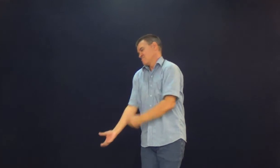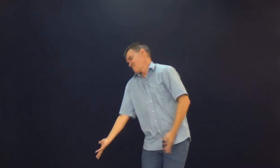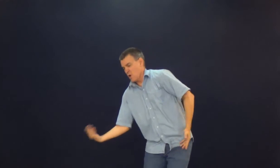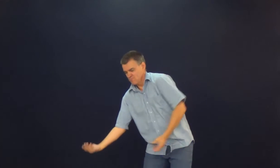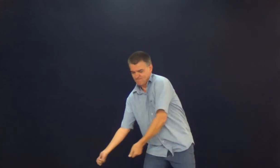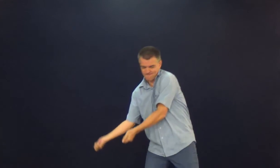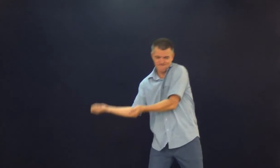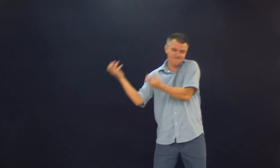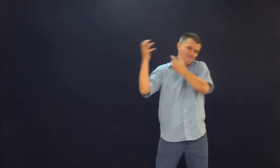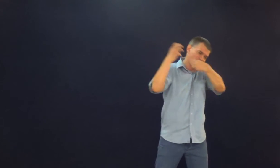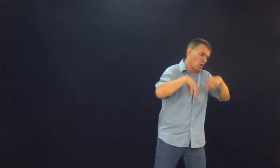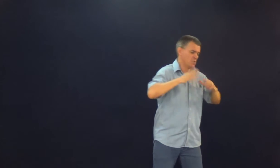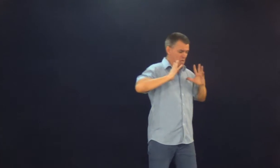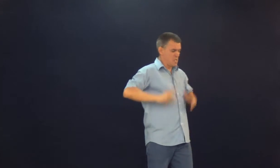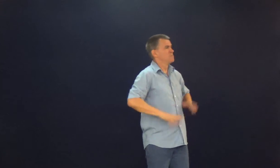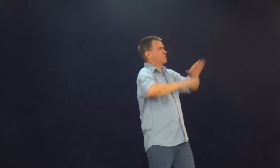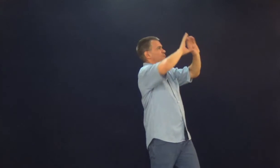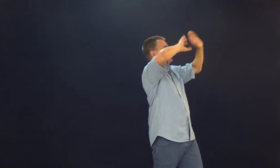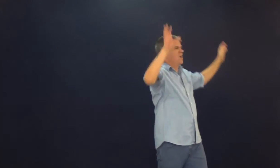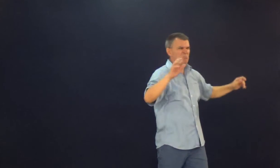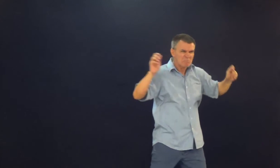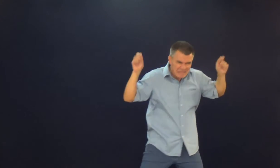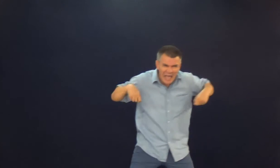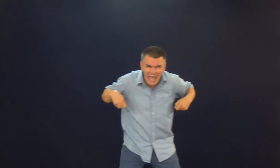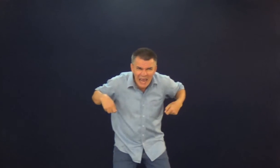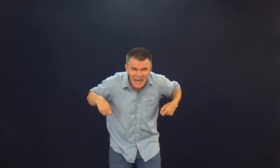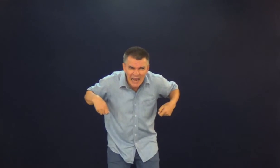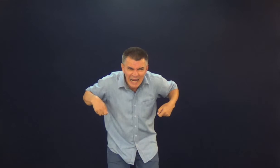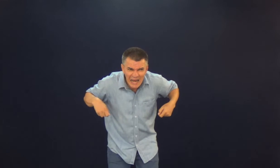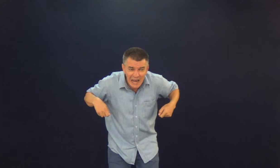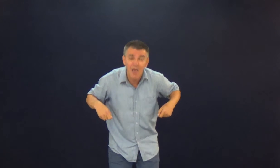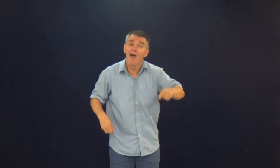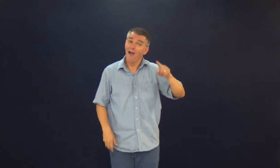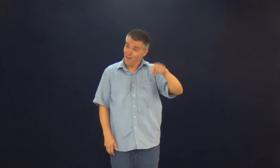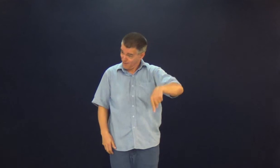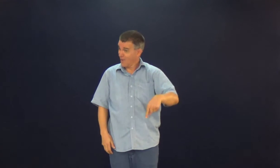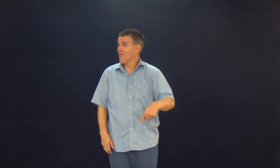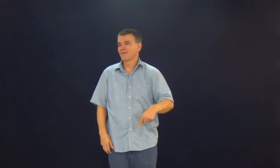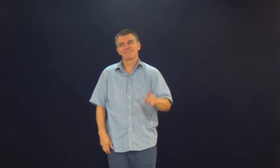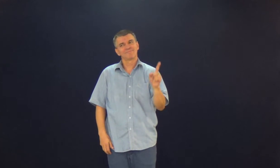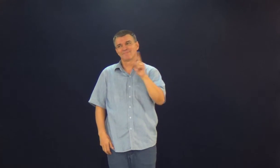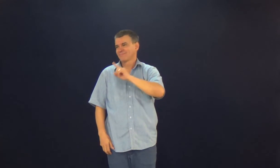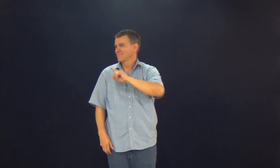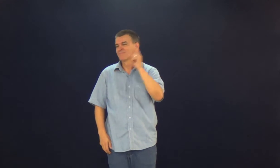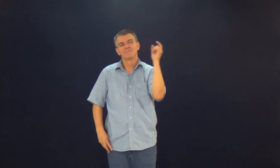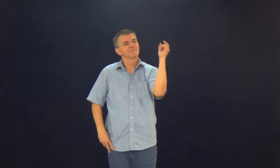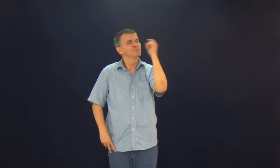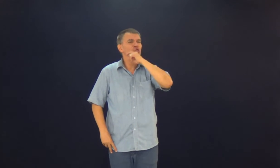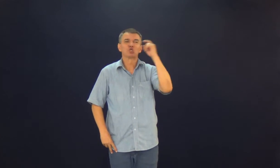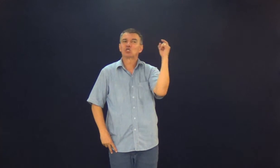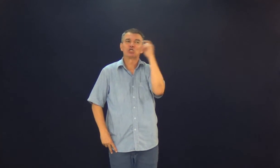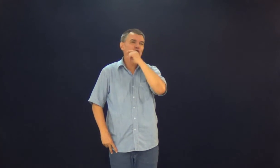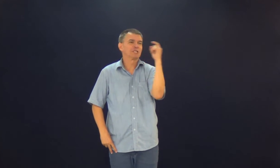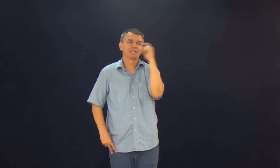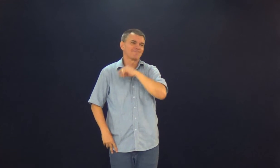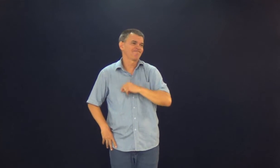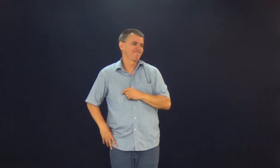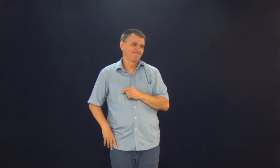quando você escuta anos eu vou pro céu purgatório apenas um momento ali no inferno mas isso não é verdade isso é